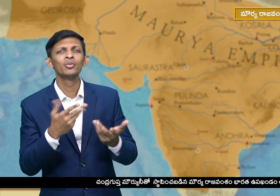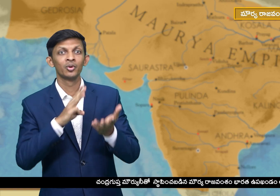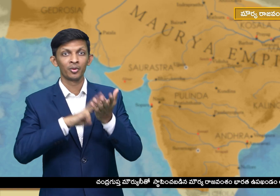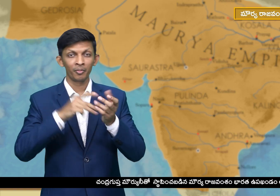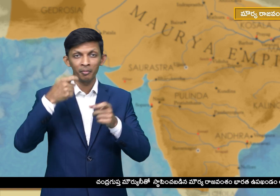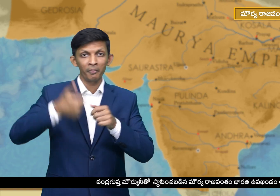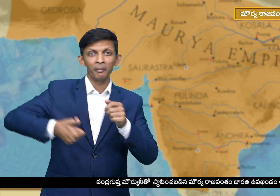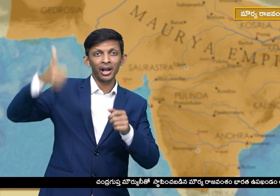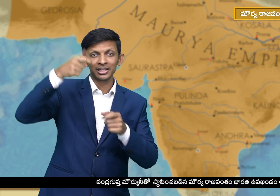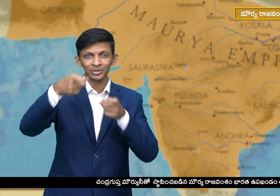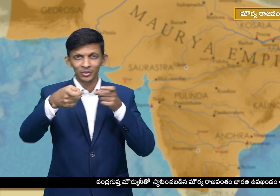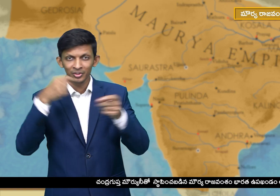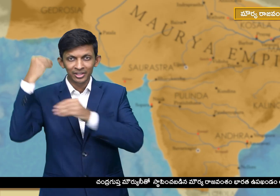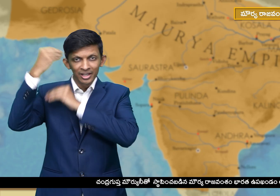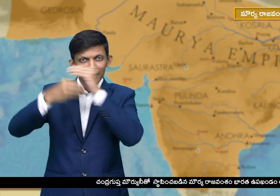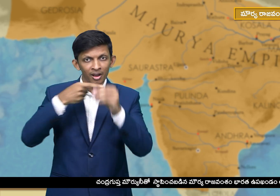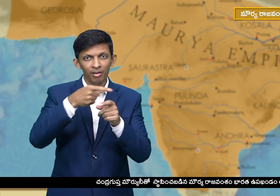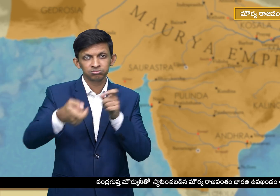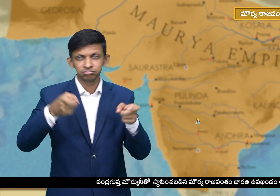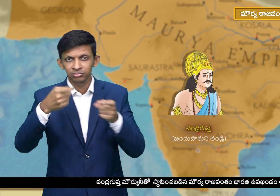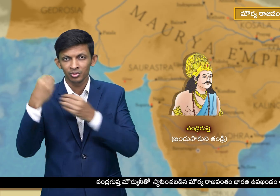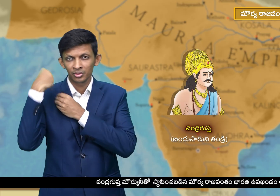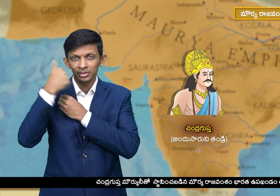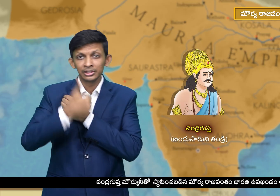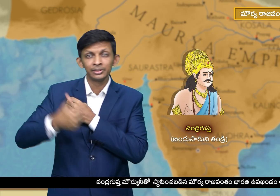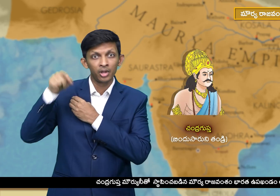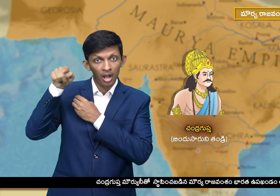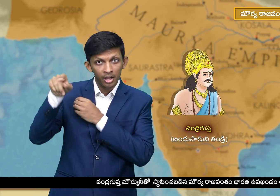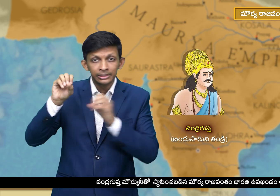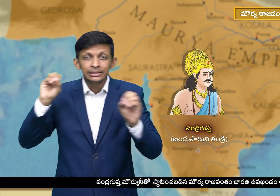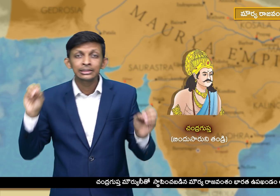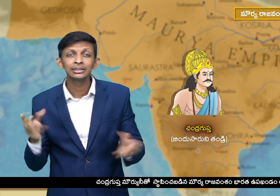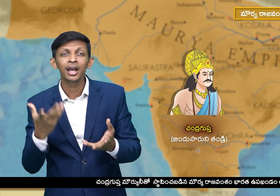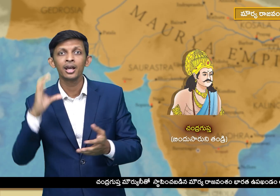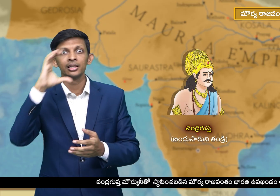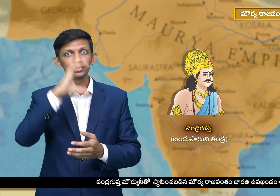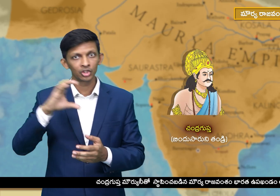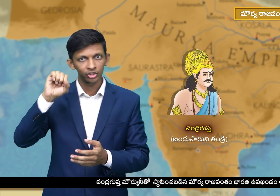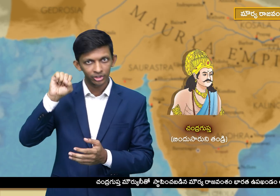చంద్రగుప్త మౌర్యంతో స్థాపించబడిన మౌర్య రాజవంశం భారత ఉపఖండం అంతటా